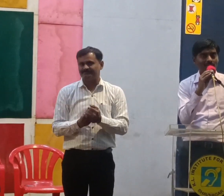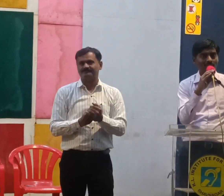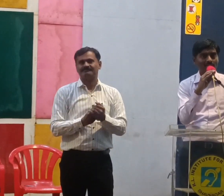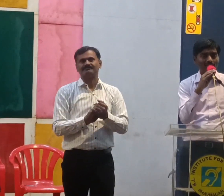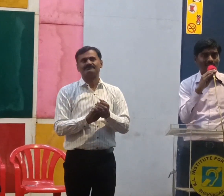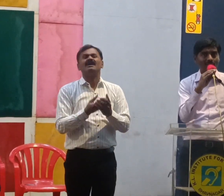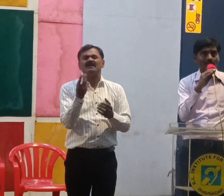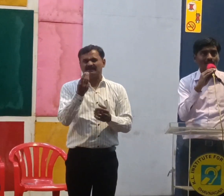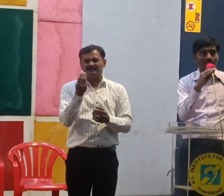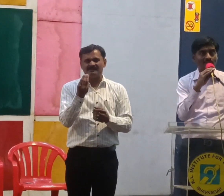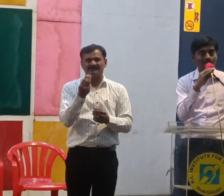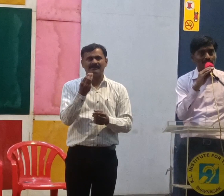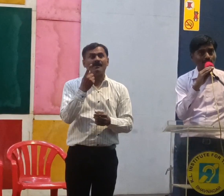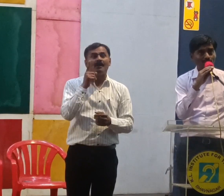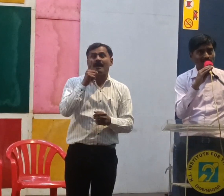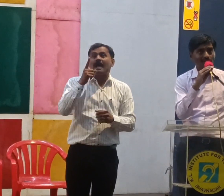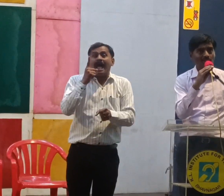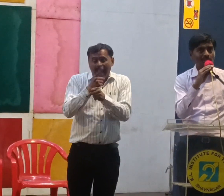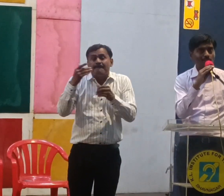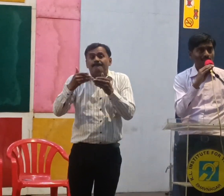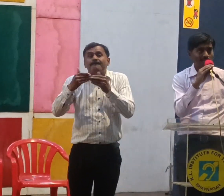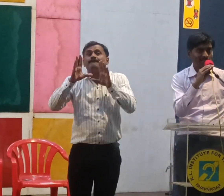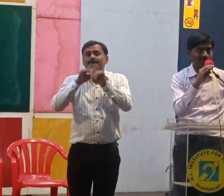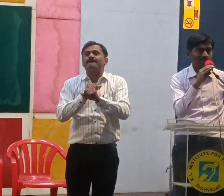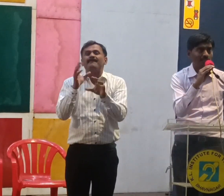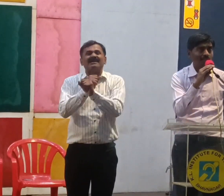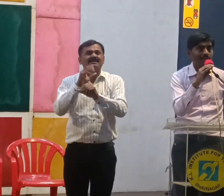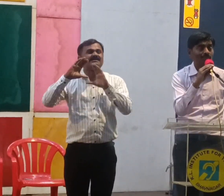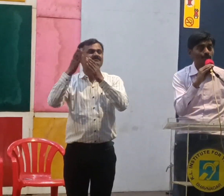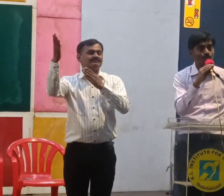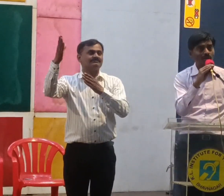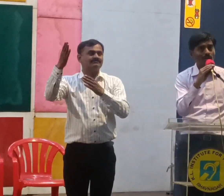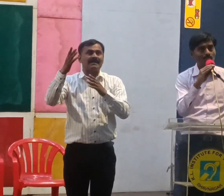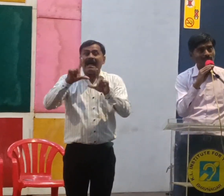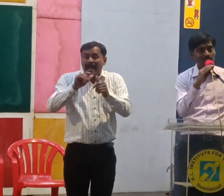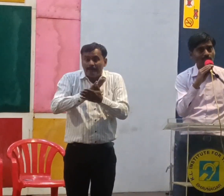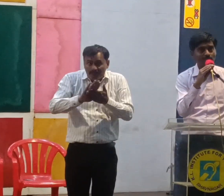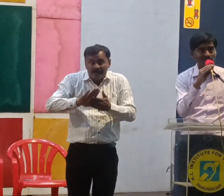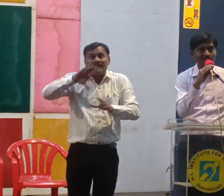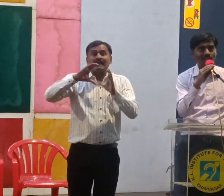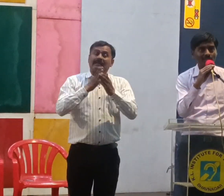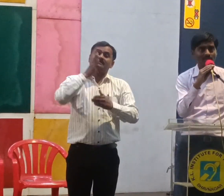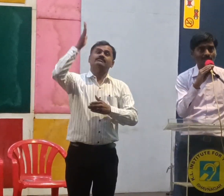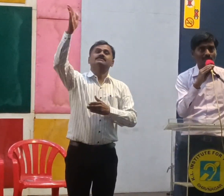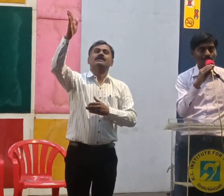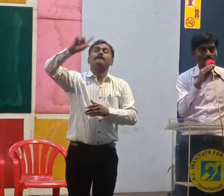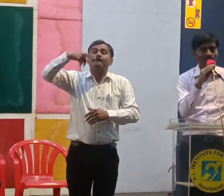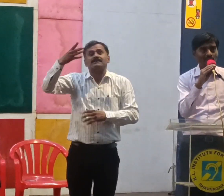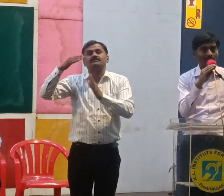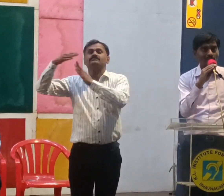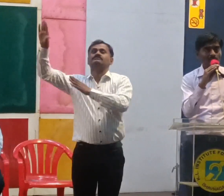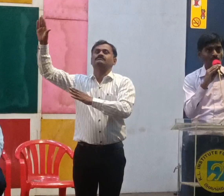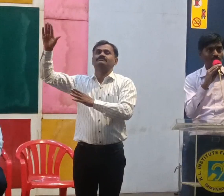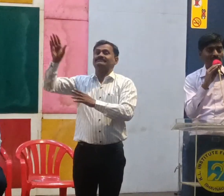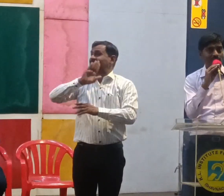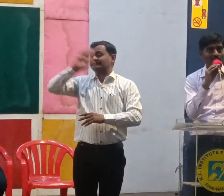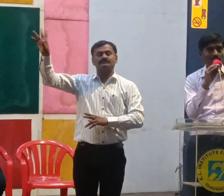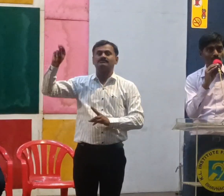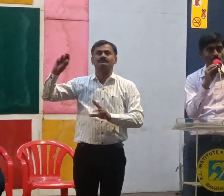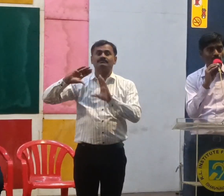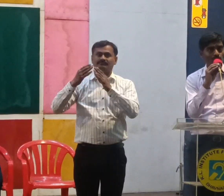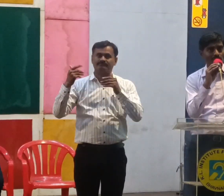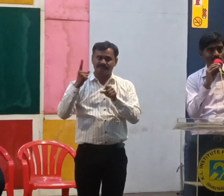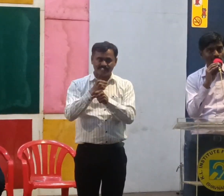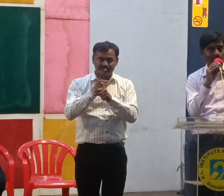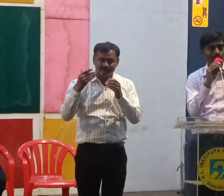અને જે વાલી શિક્ષકને મળ્યા નથી, હજી બાકી છે, તે વર્ગમાં મળીને પછી જ જાય, બરાબર, અને જે કોઈ વાલીને